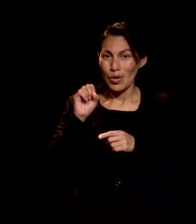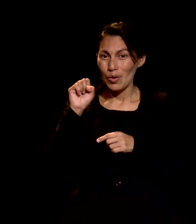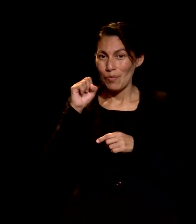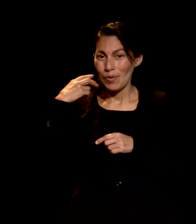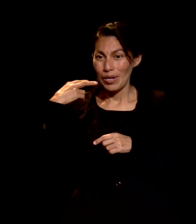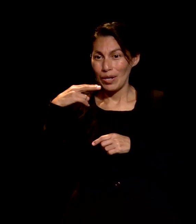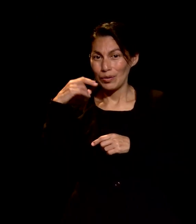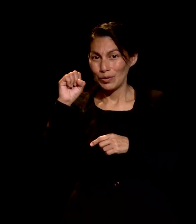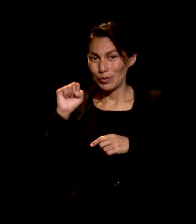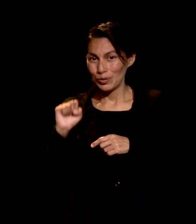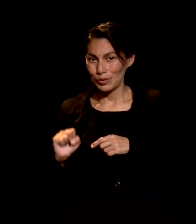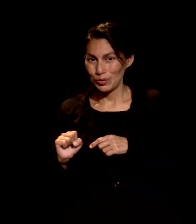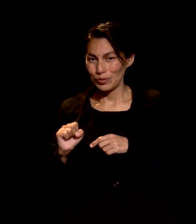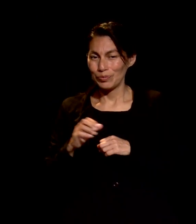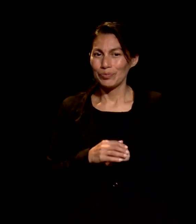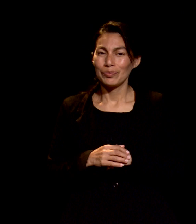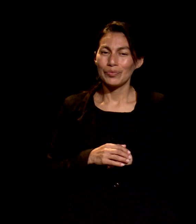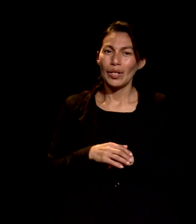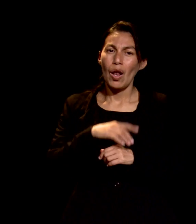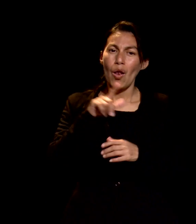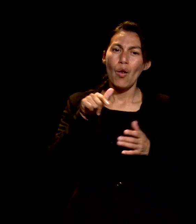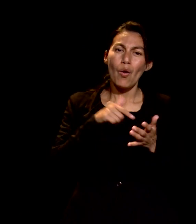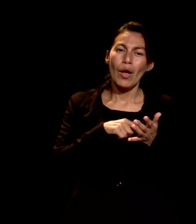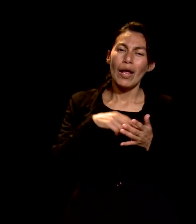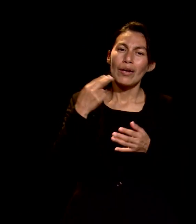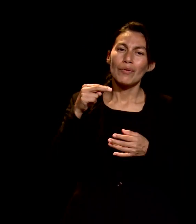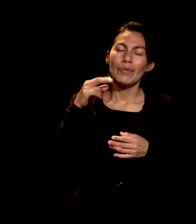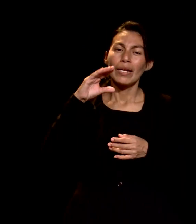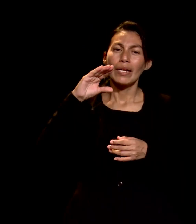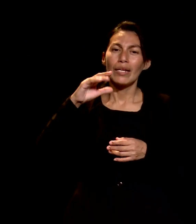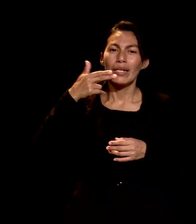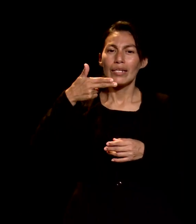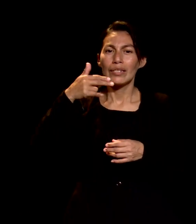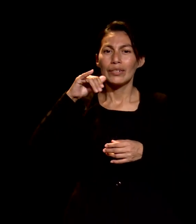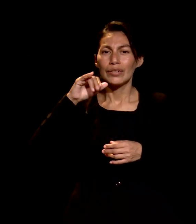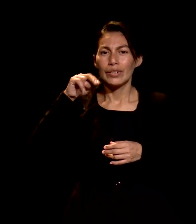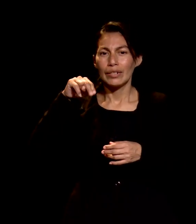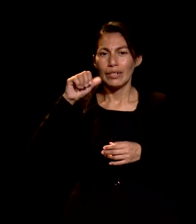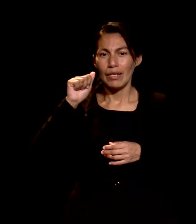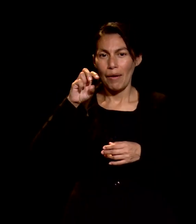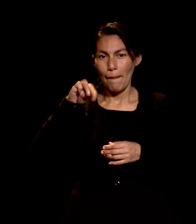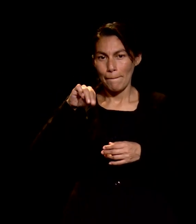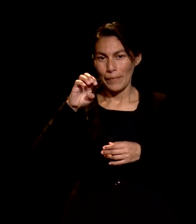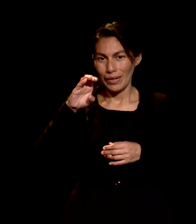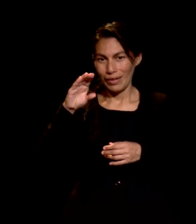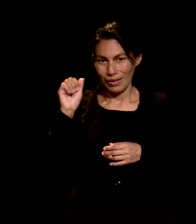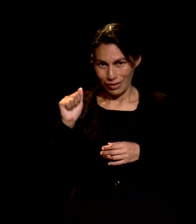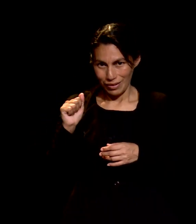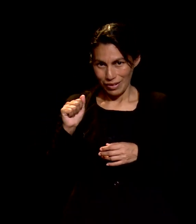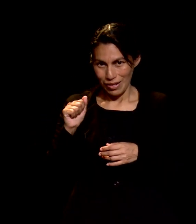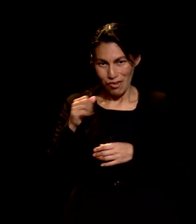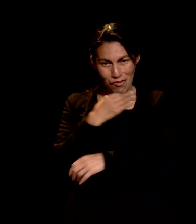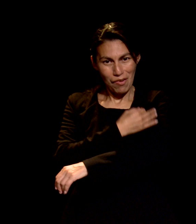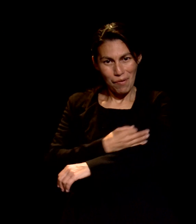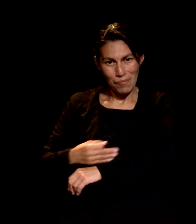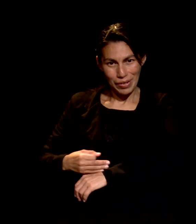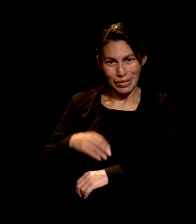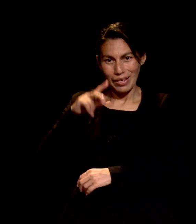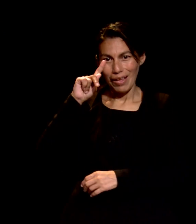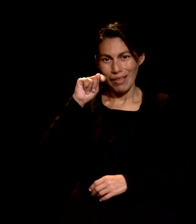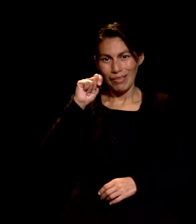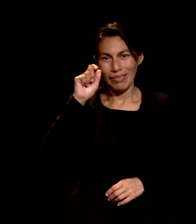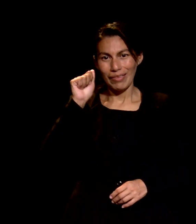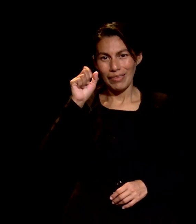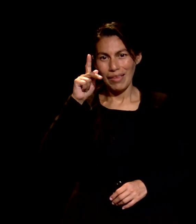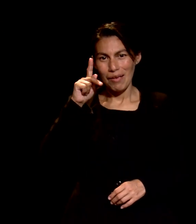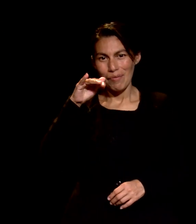Chinameca, Veracruz Con una familia que apreciamos mucho La familia Tapia Martínez Les mandamos